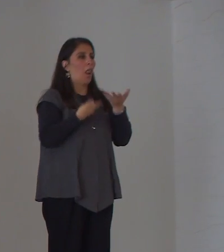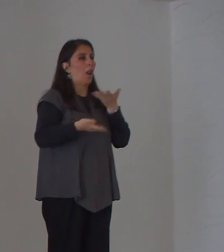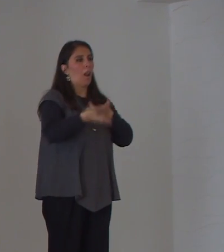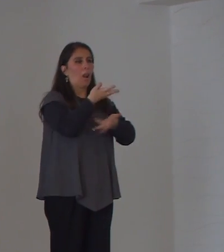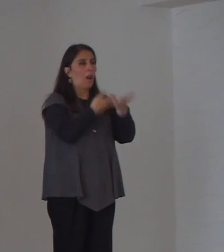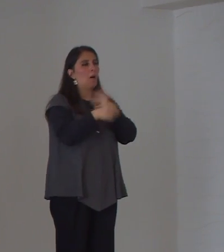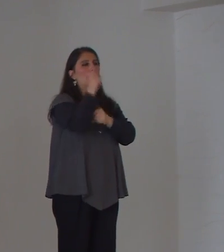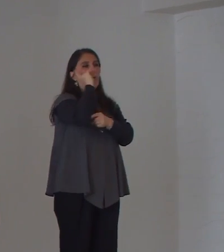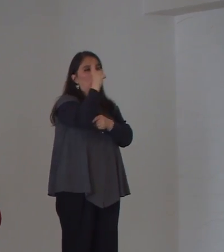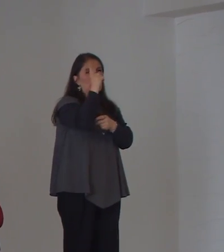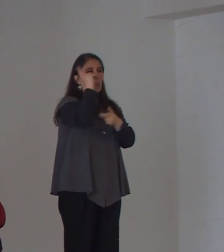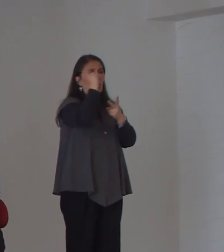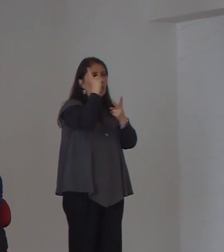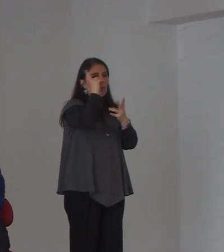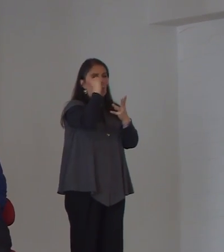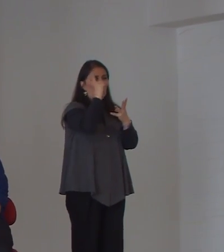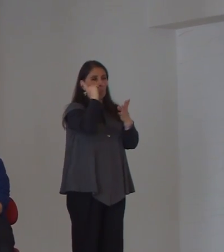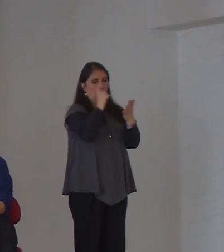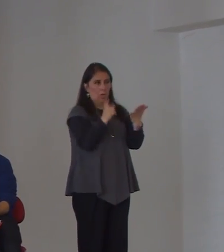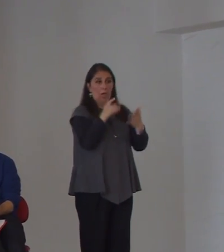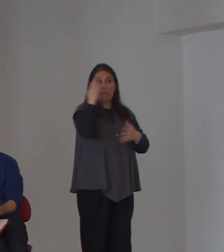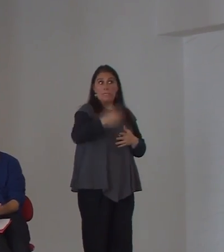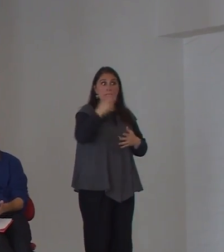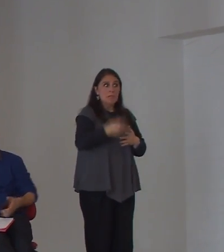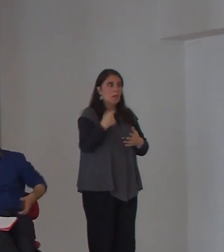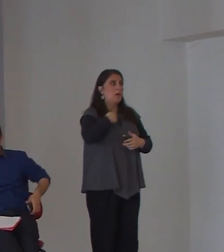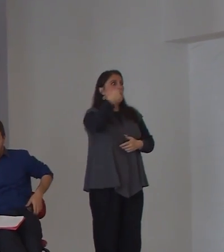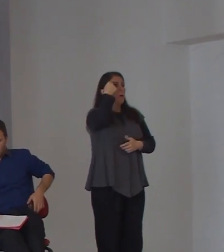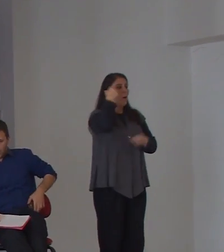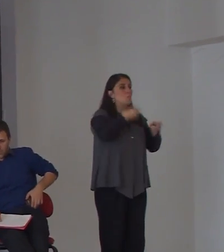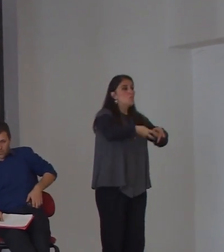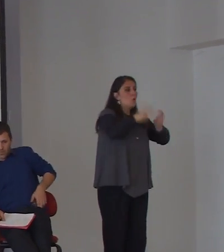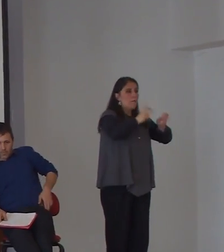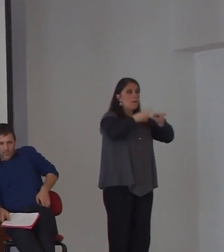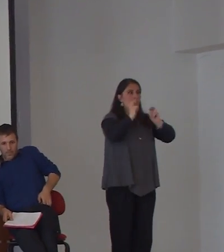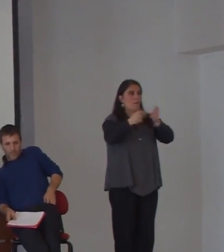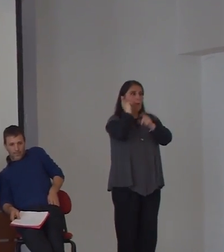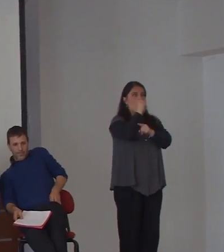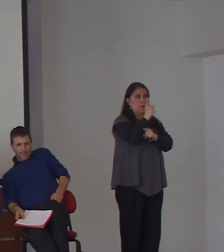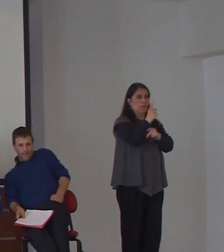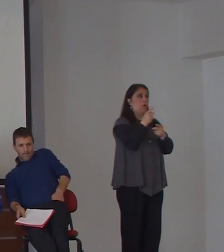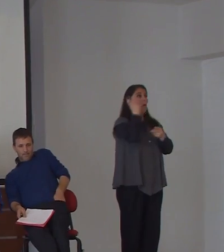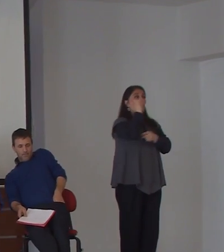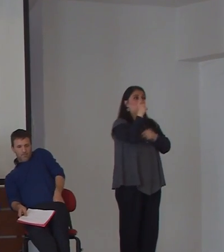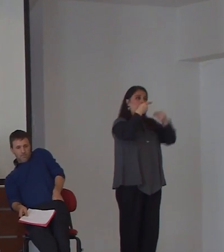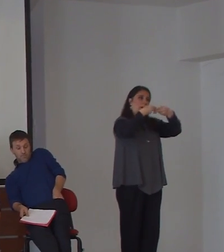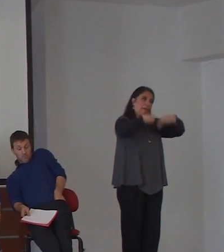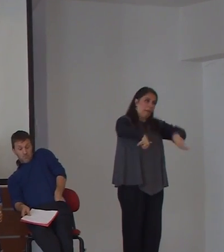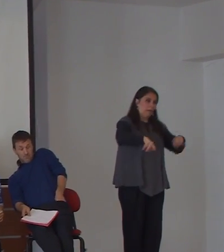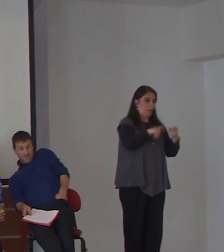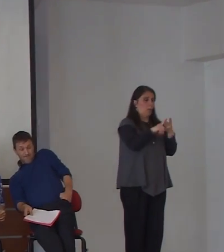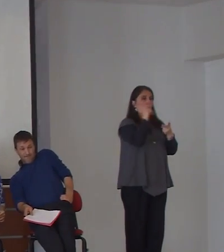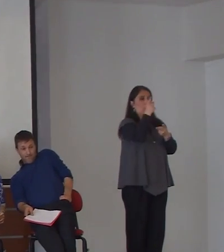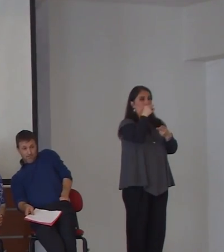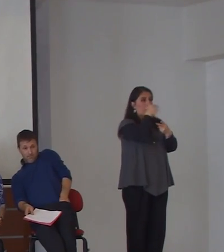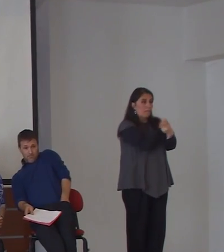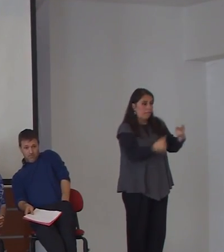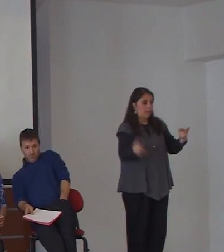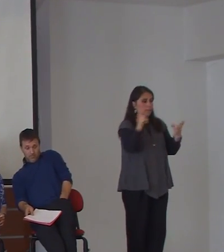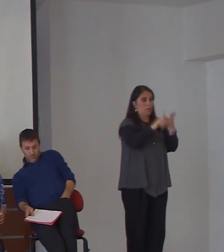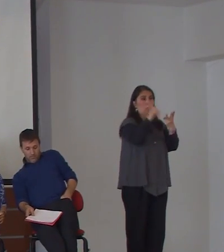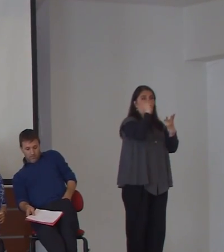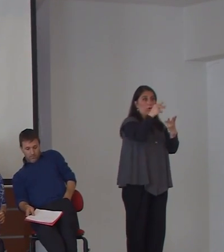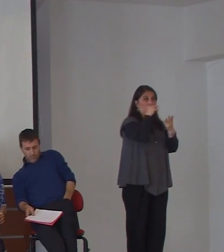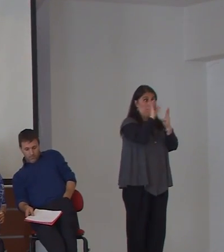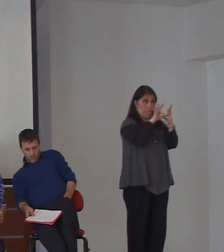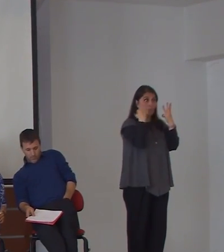¿sí? Y cada día se están pensando nuevas políticas, políticas de género, políticas de infancia, políticas de familia que se